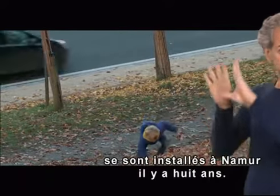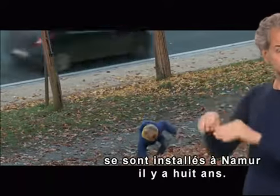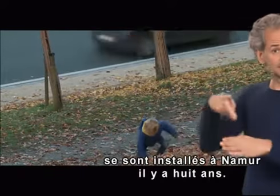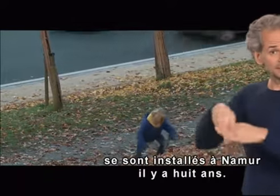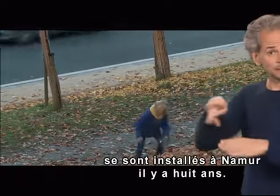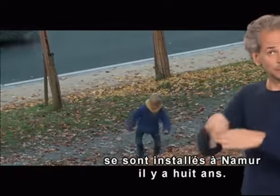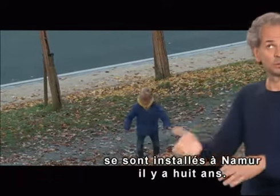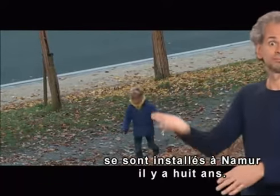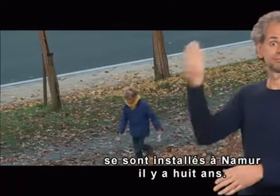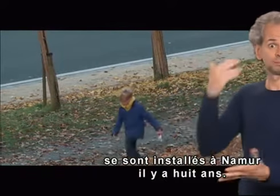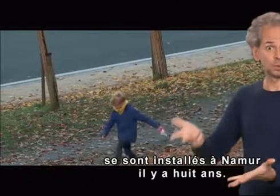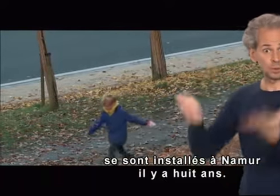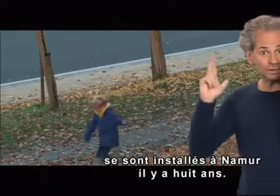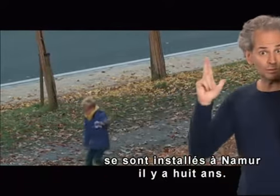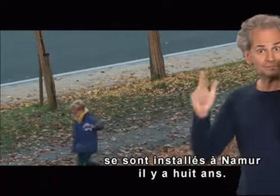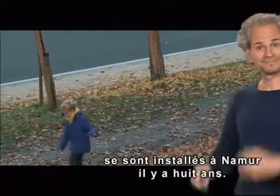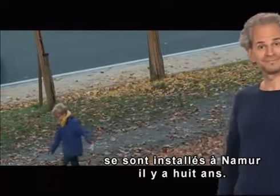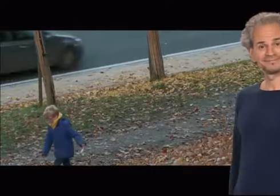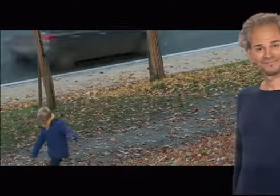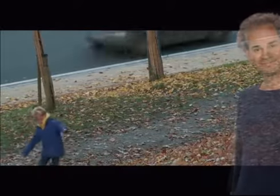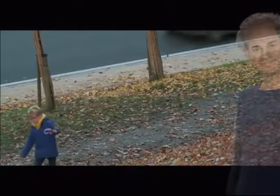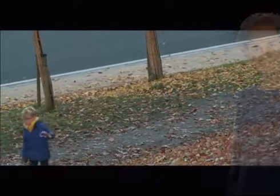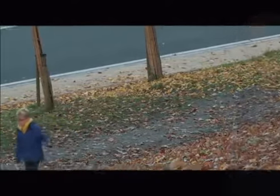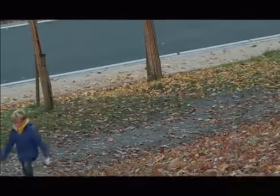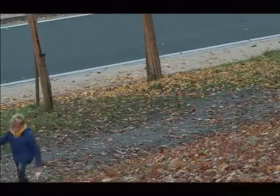sont installés à Namur il y a 8 ans.